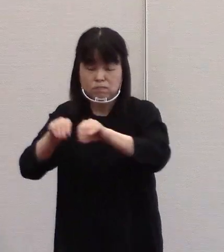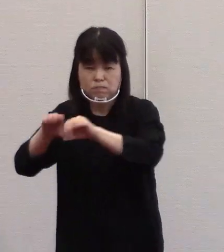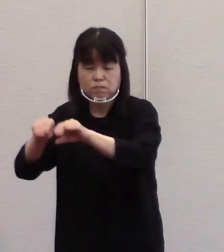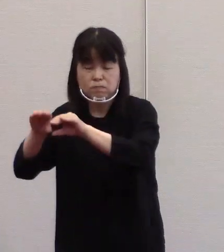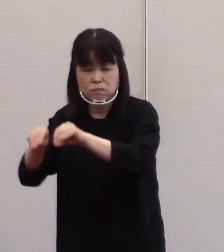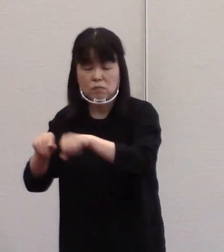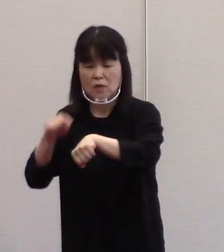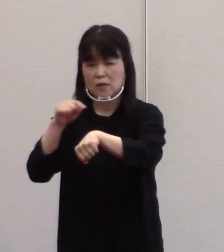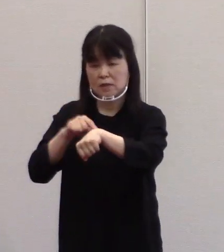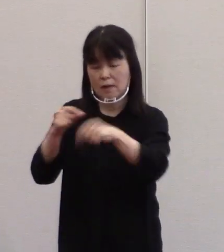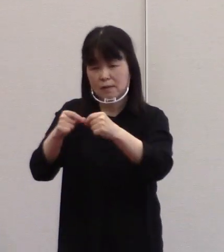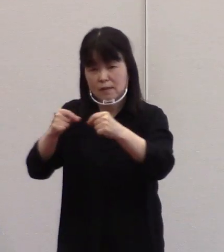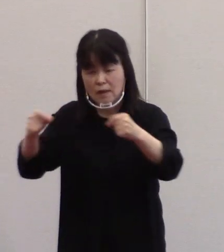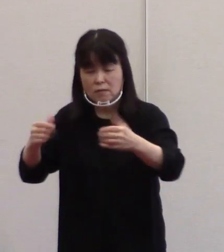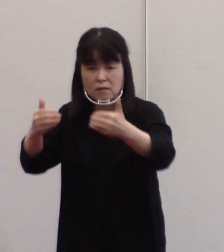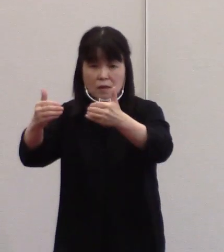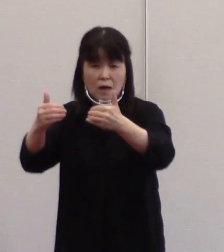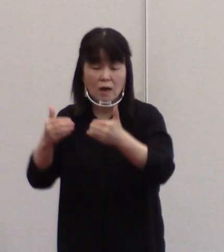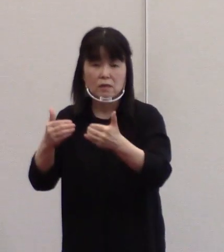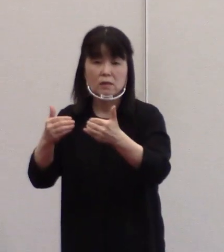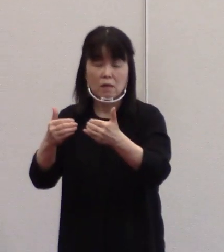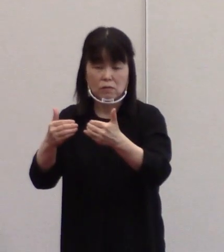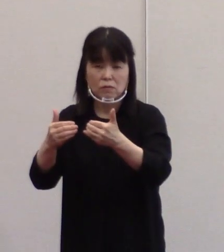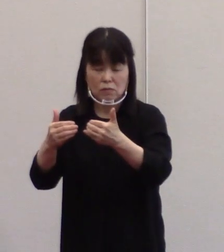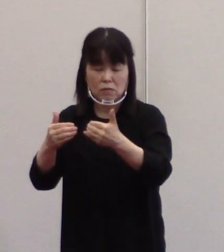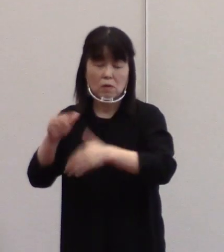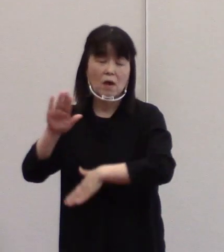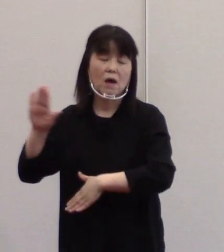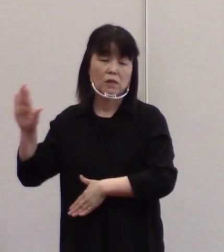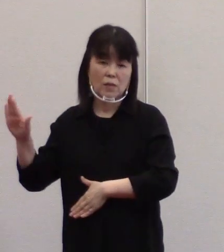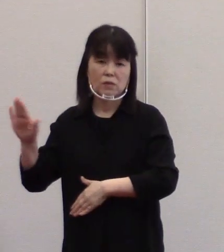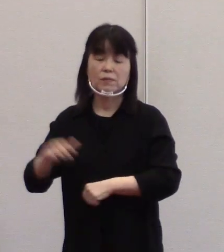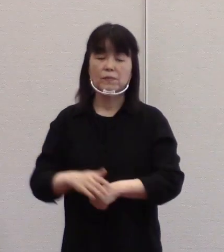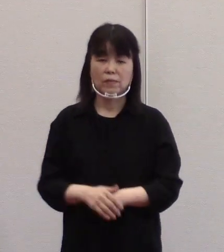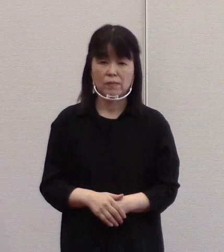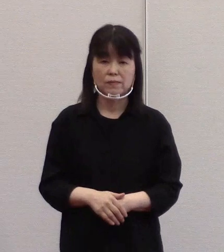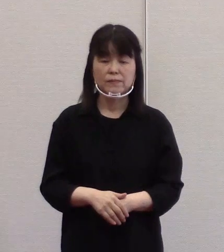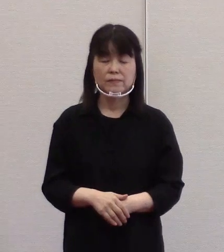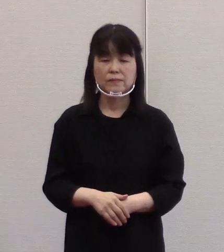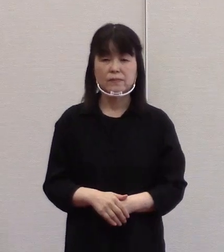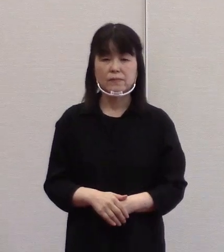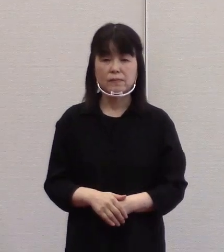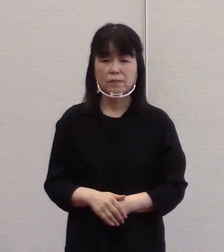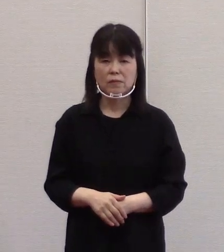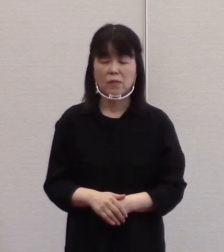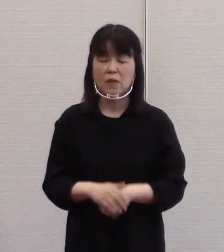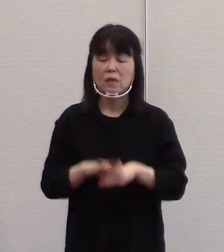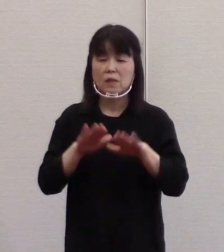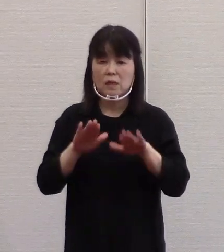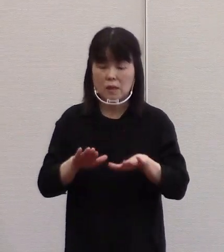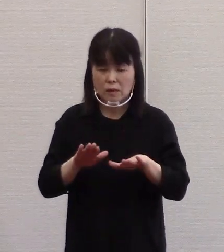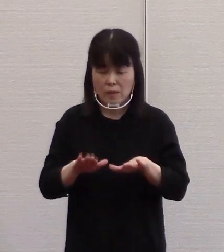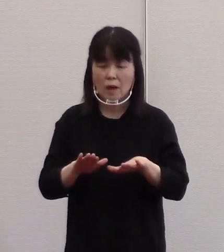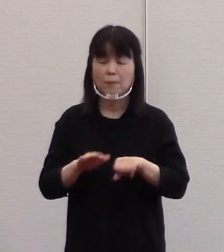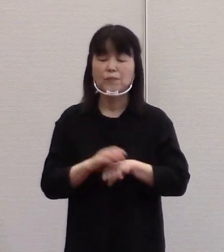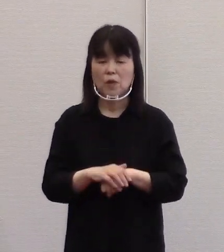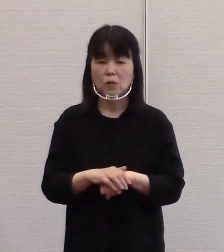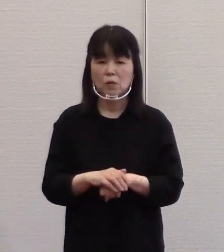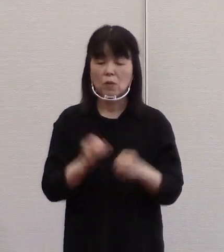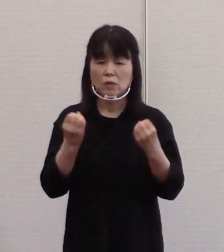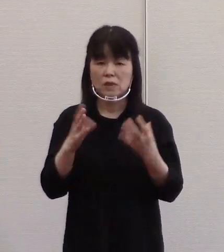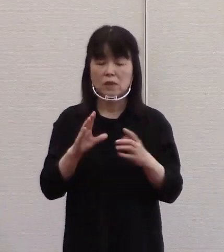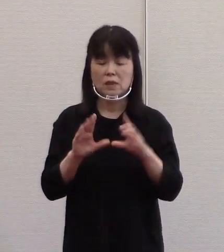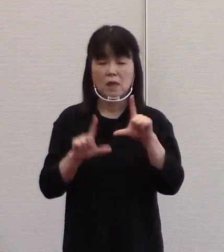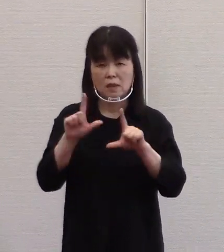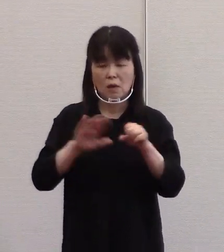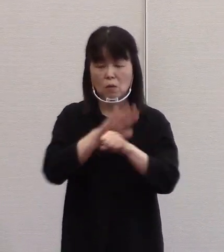時間がかかっているというところでありまして、まだまだ考えてみれば半年ぐらいの話でして、